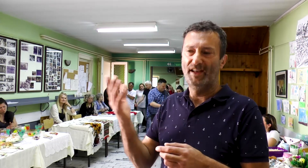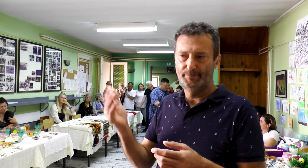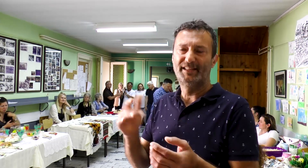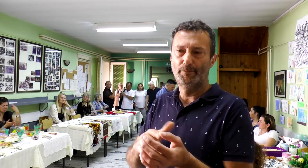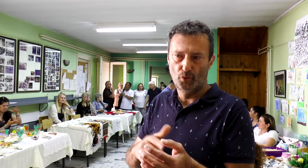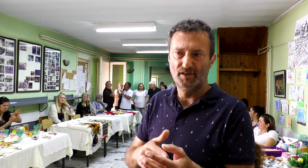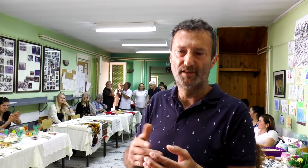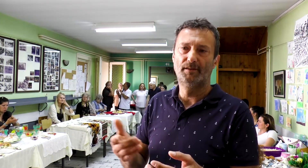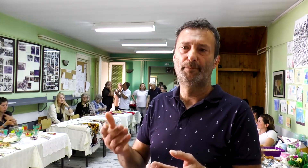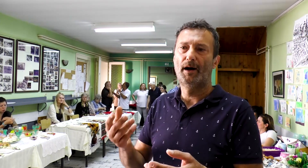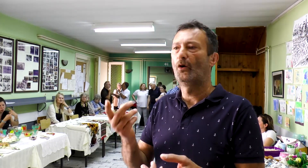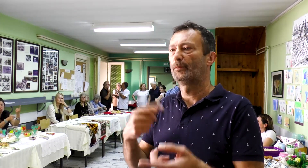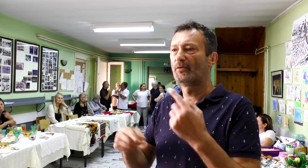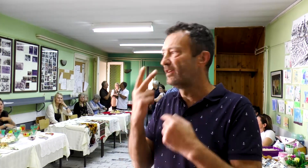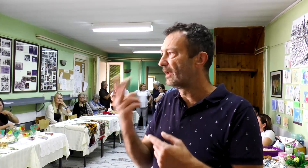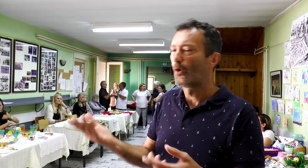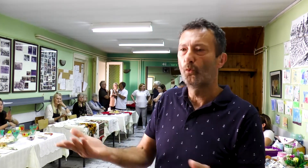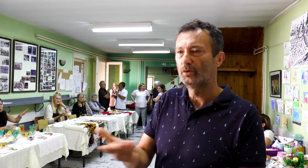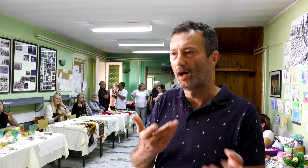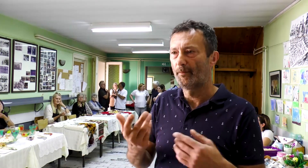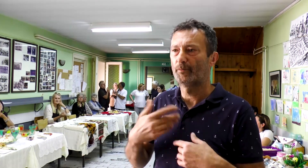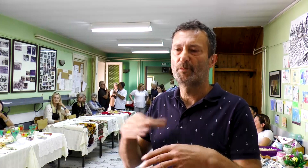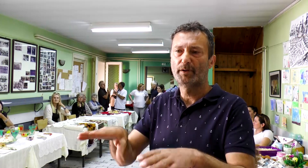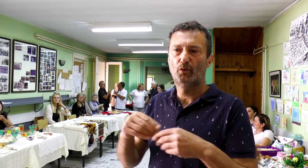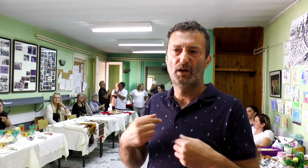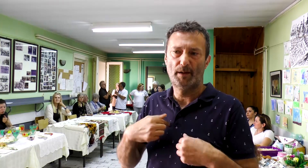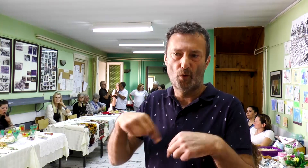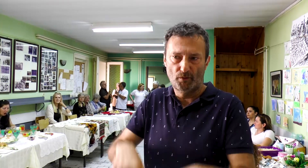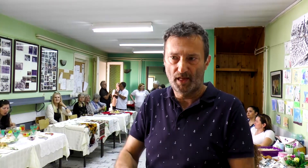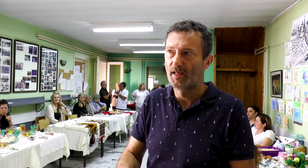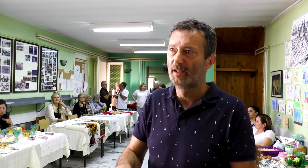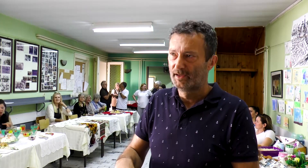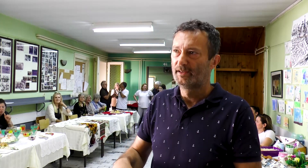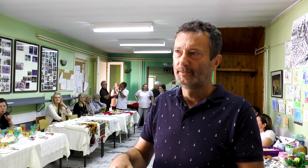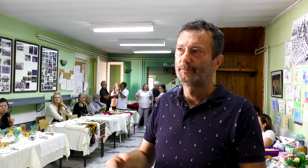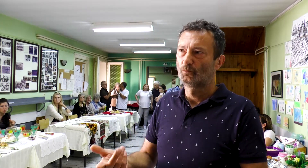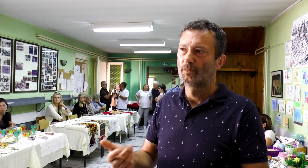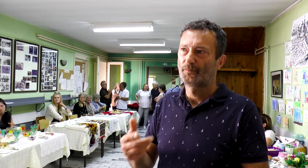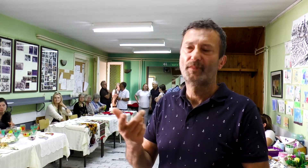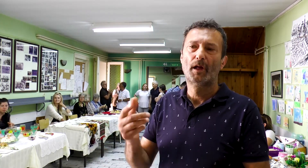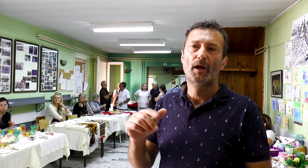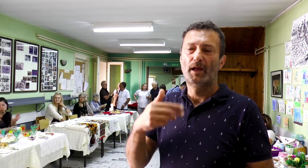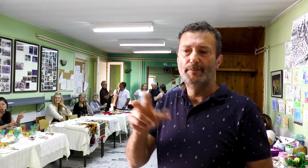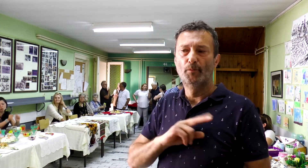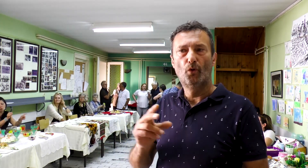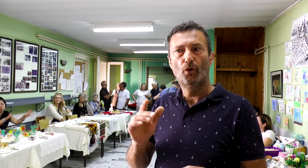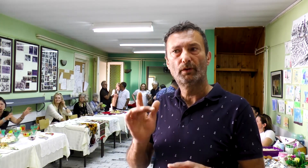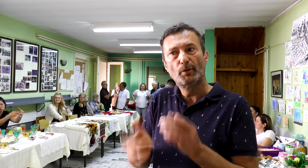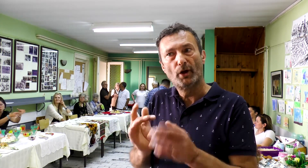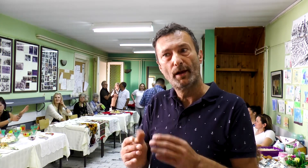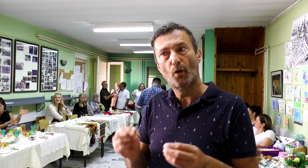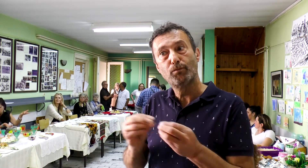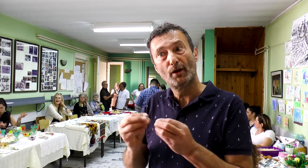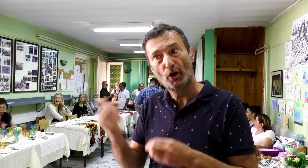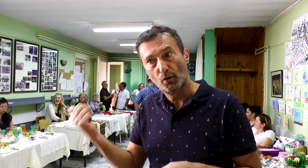za kao etnofest, pa mi onda recimo isto tako organizujemo